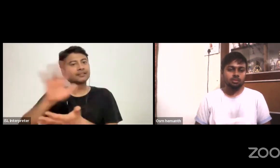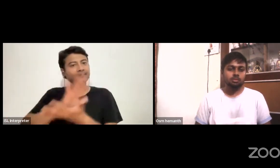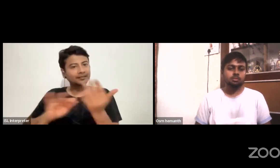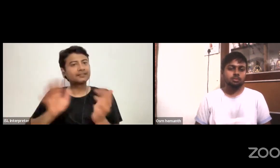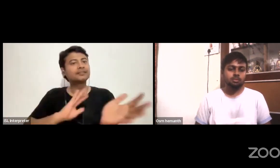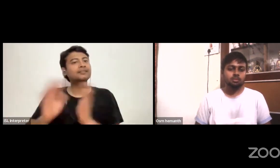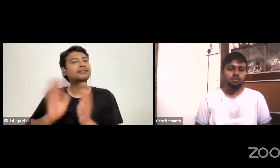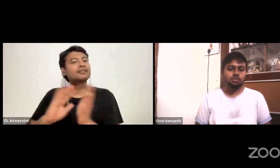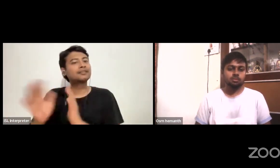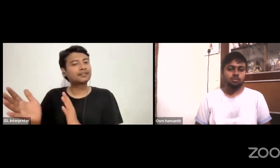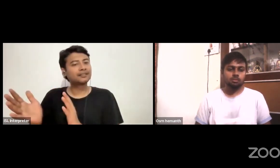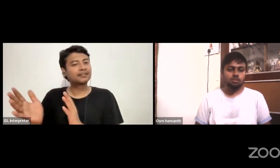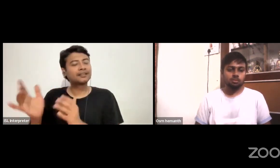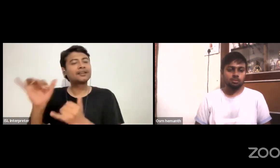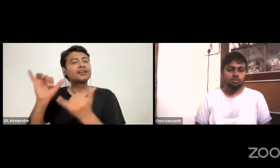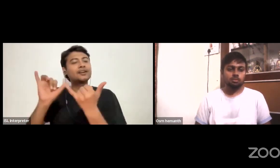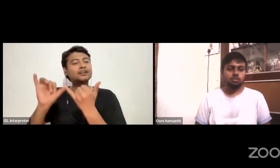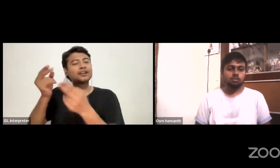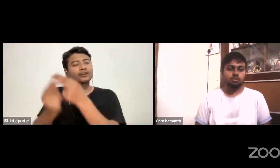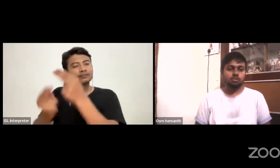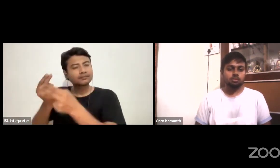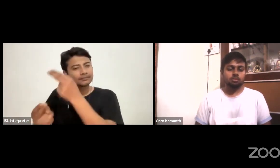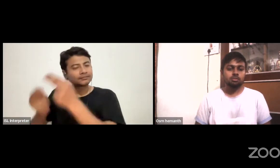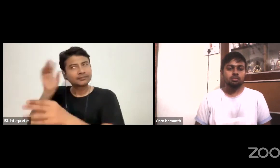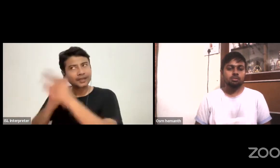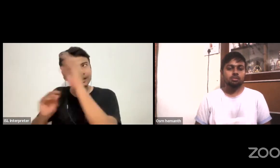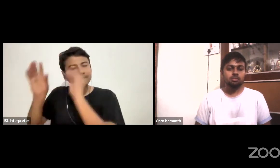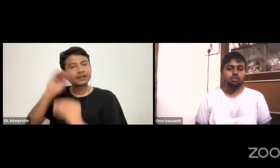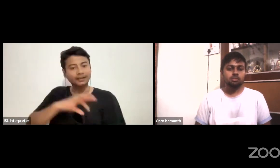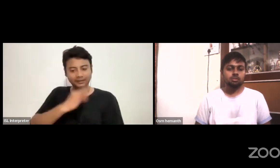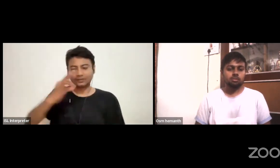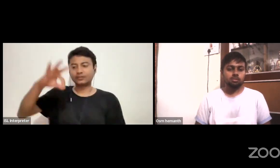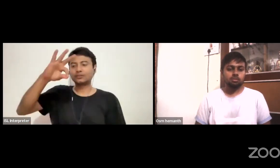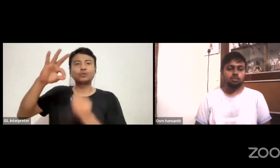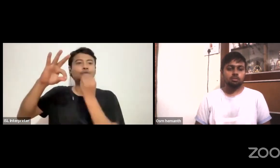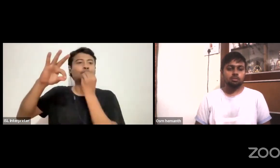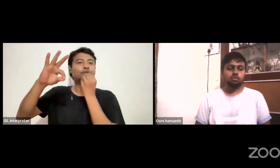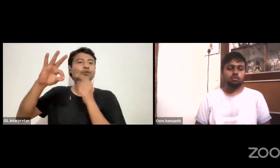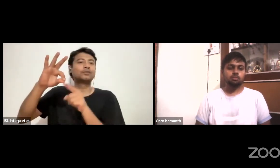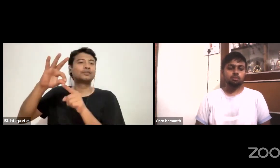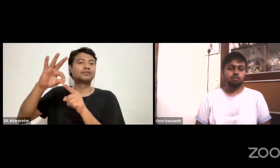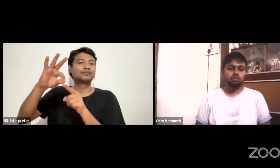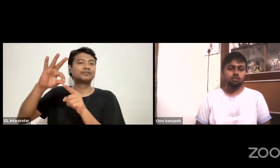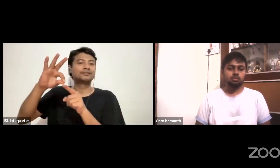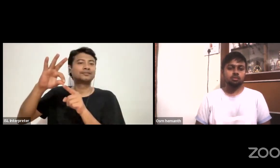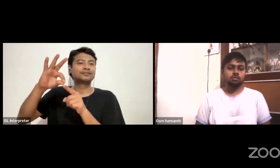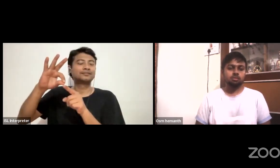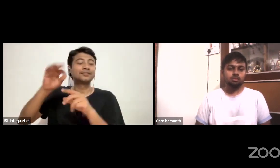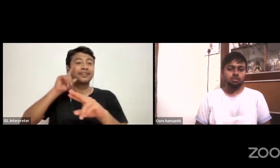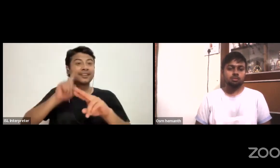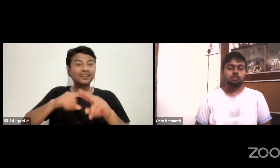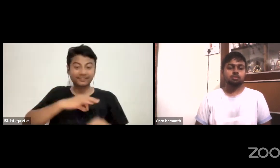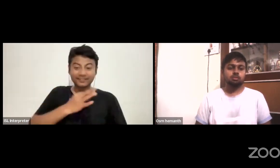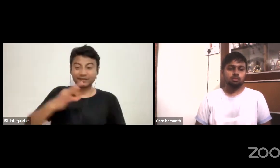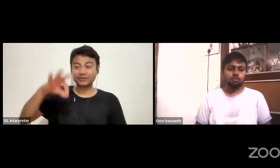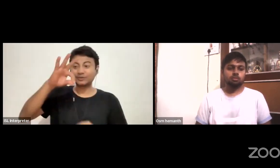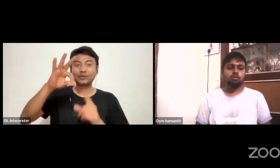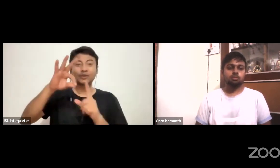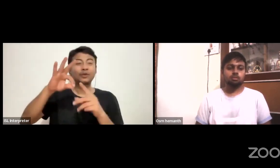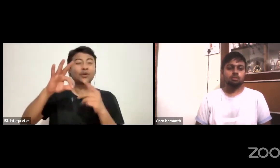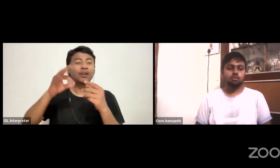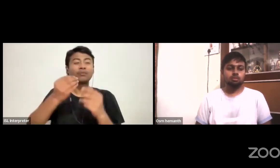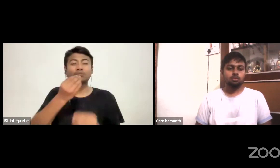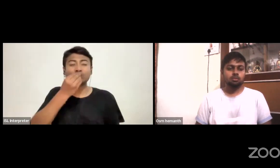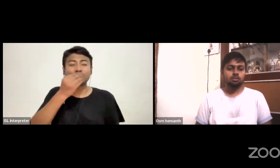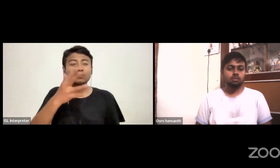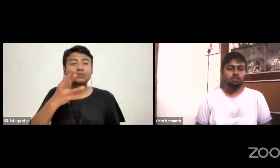कृष्ण का दिया हुआ प्रवचन, इनका श्रवण करना, ये वास्तव में आत्मा का खाना है। और जब तक आप आत्मा को खिलाओगे नहीं, तो